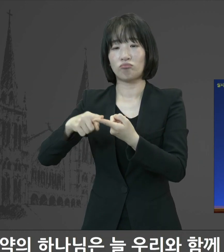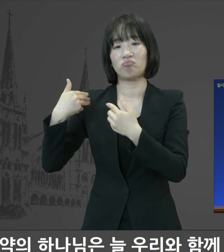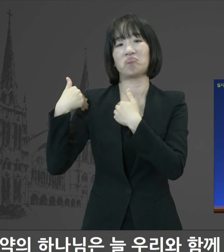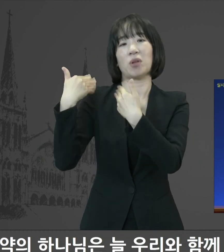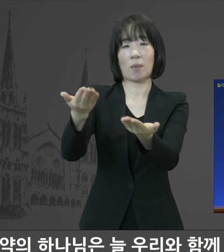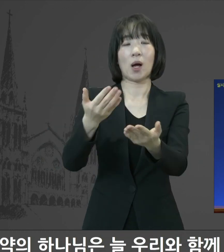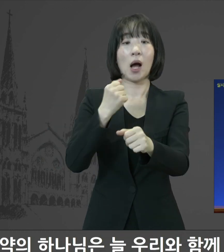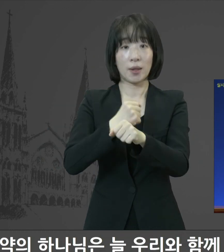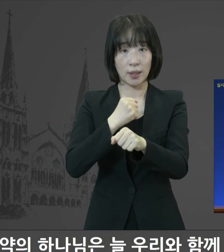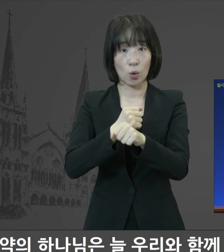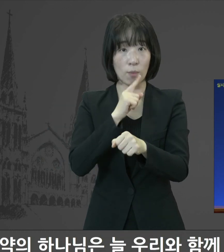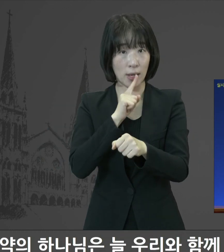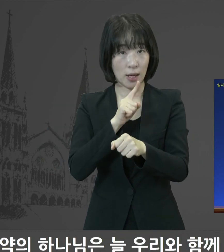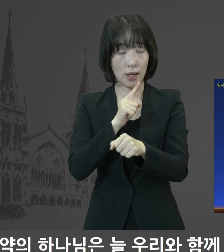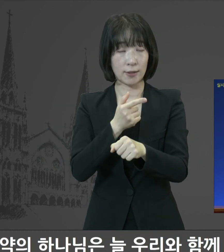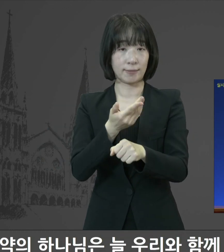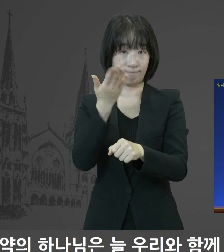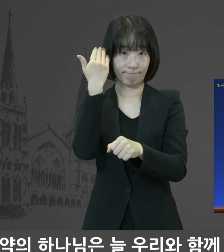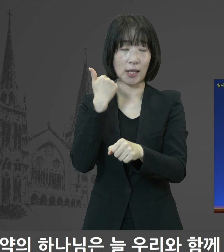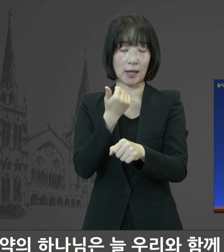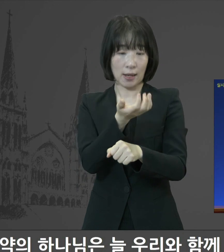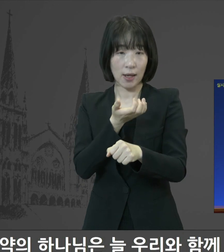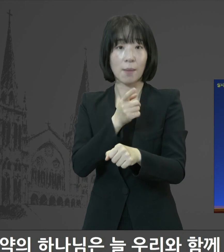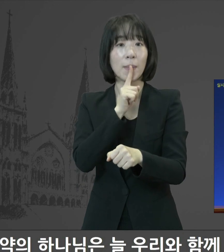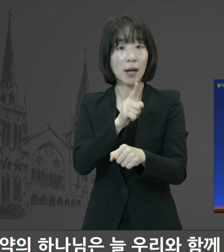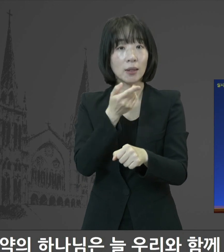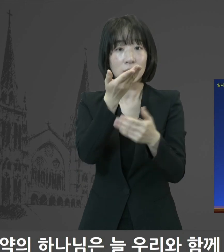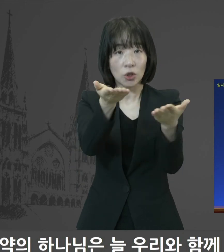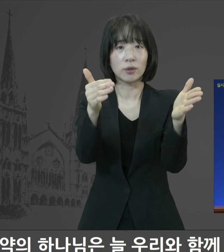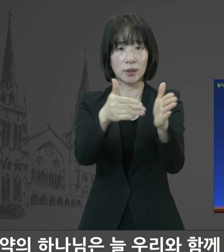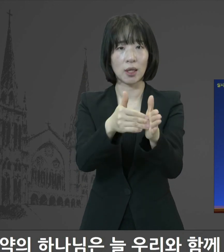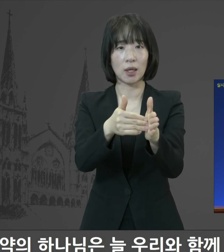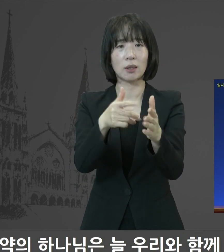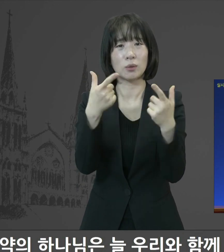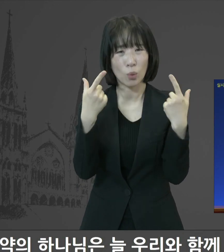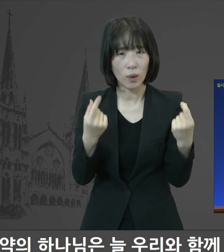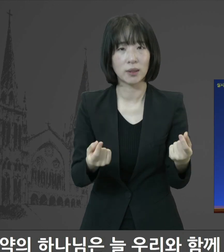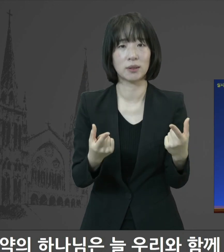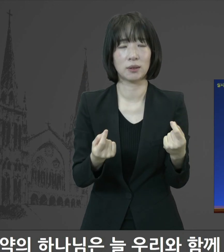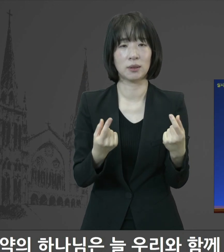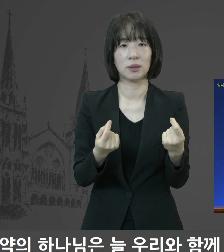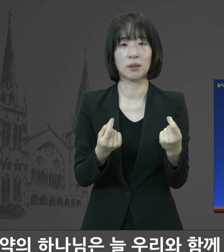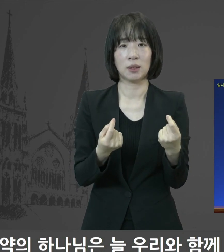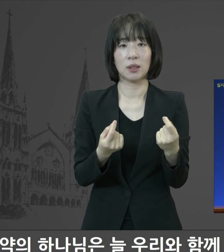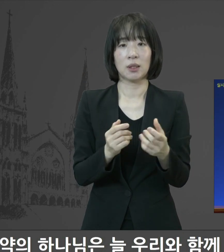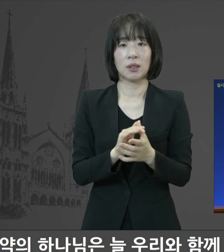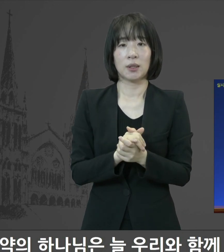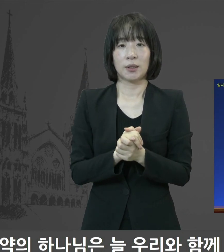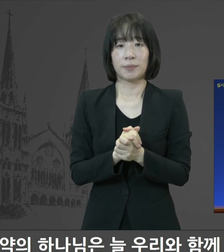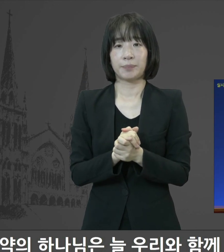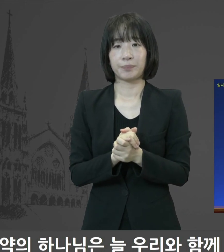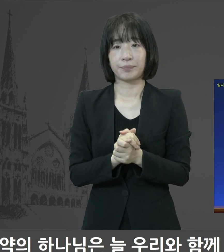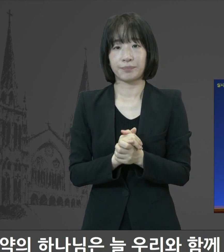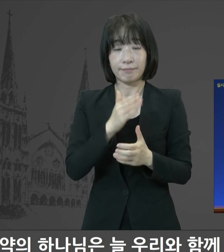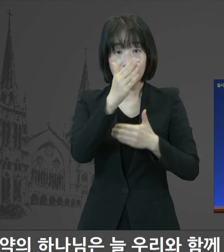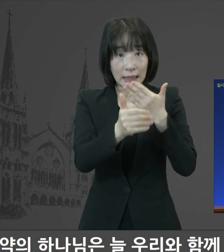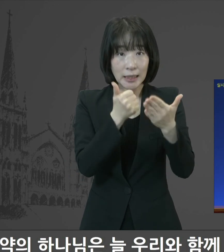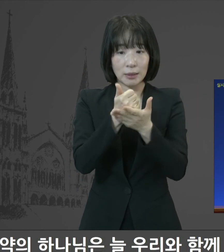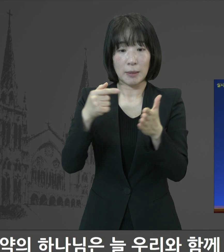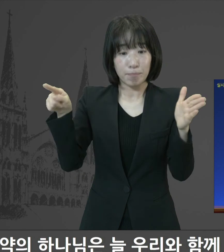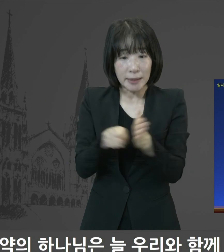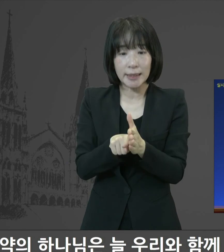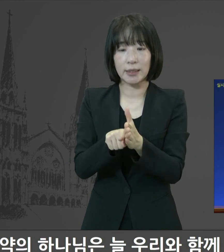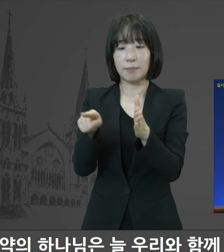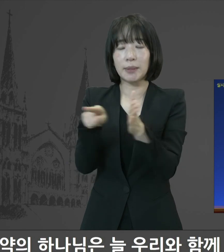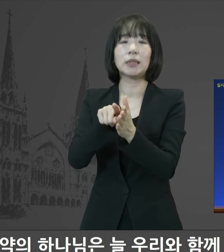하나님을 믿는 믿음의 고백도 들으시고 그대로 행하신다, 이렇게 적용하셔도 됩니다. 아마 백성들의